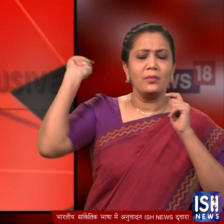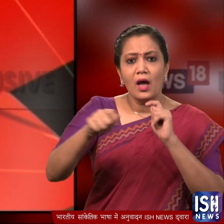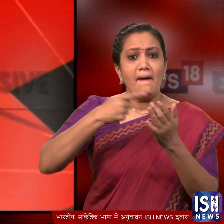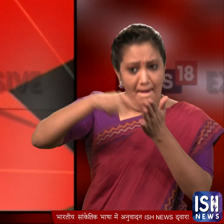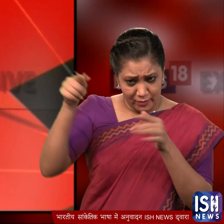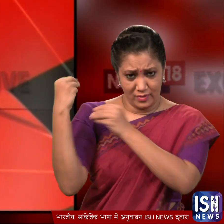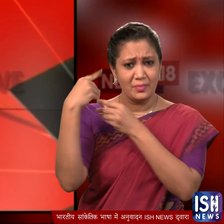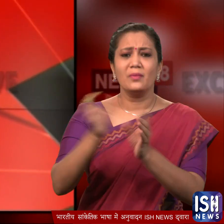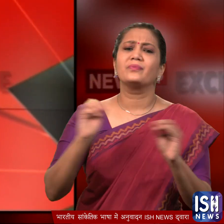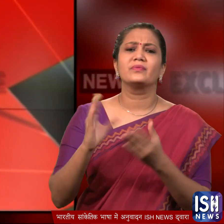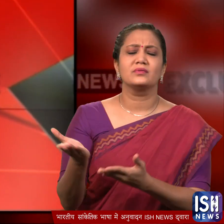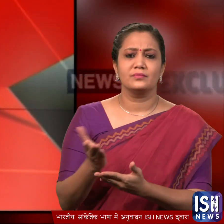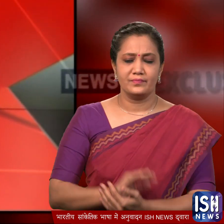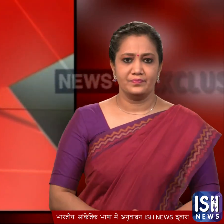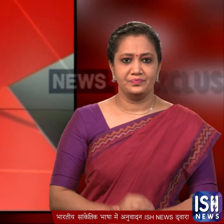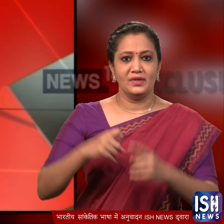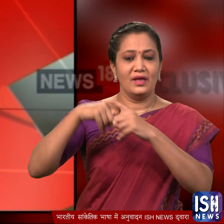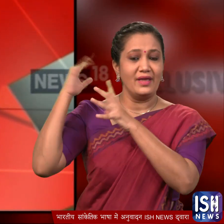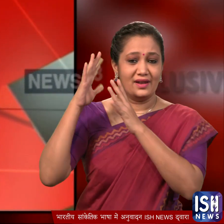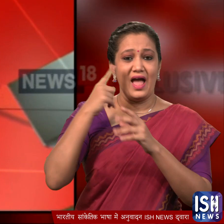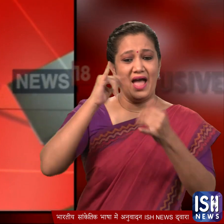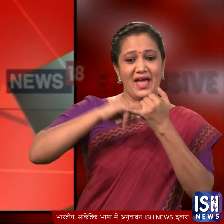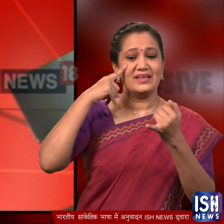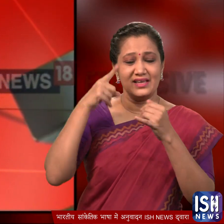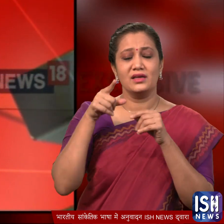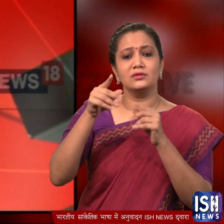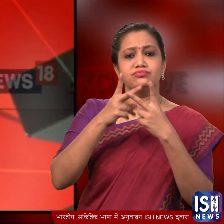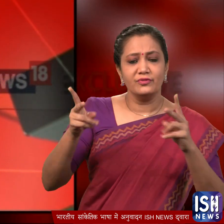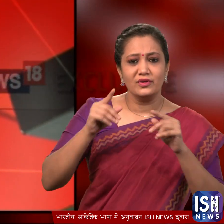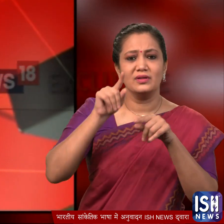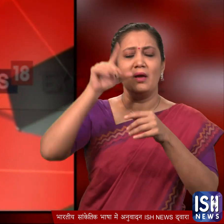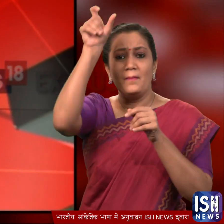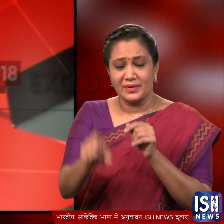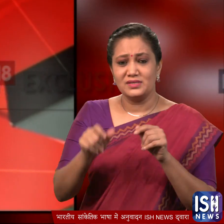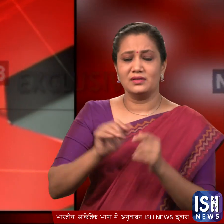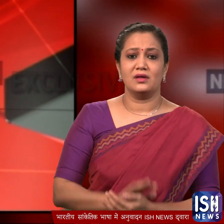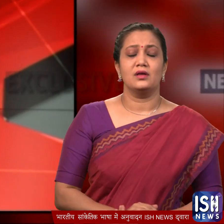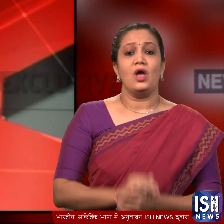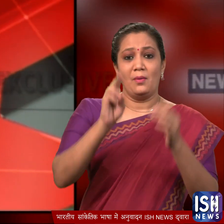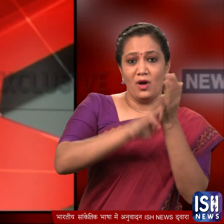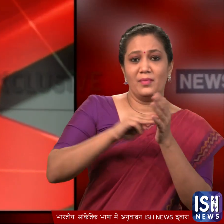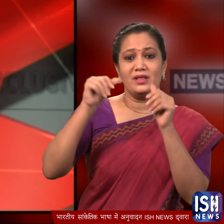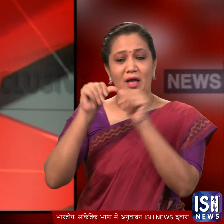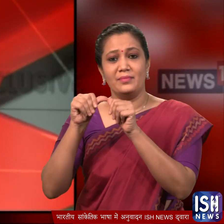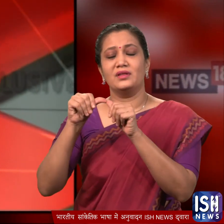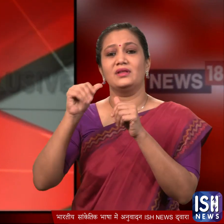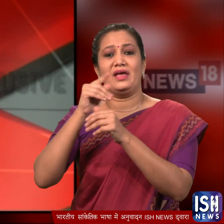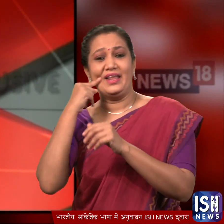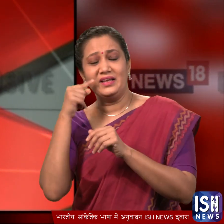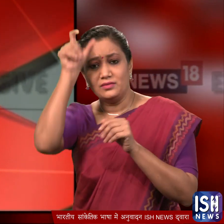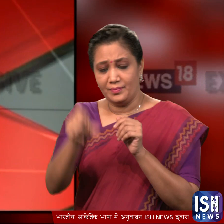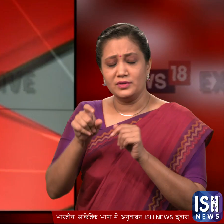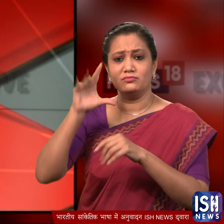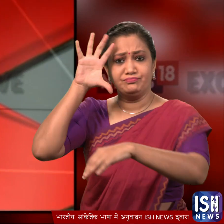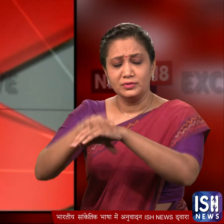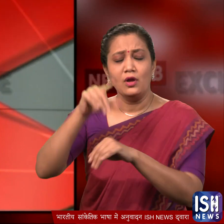से पास कराया। केरल ISIS मॉड्यूल केस में गिरफ्तार आरोपी मोहम्मद अमीन इलियास उर्फ अबू याया से